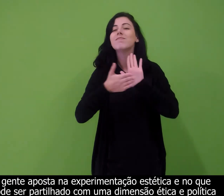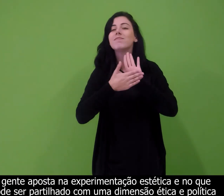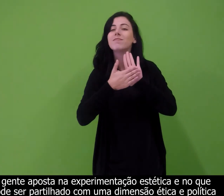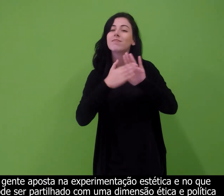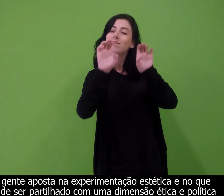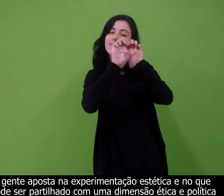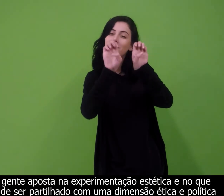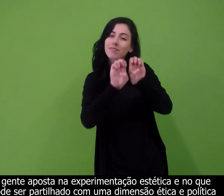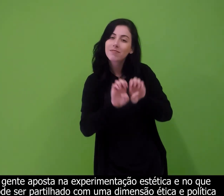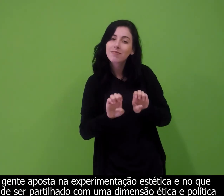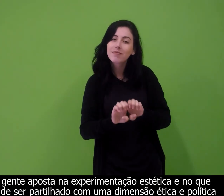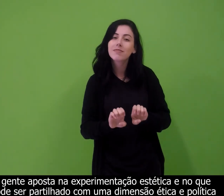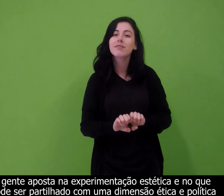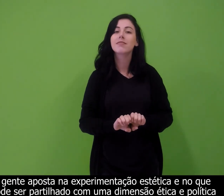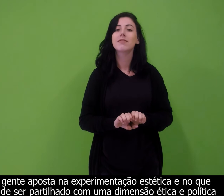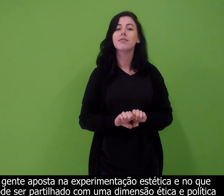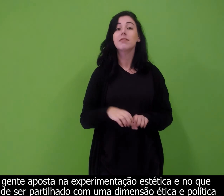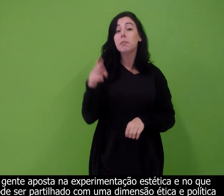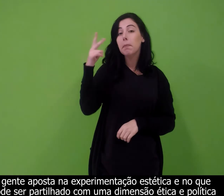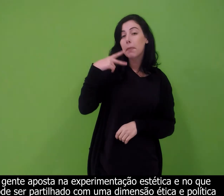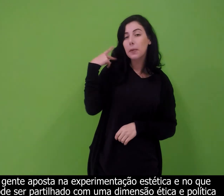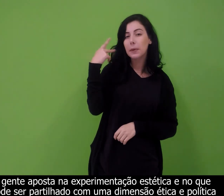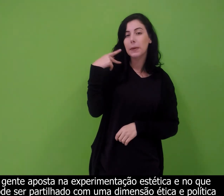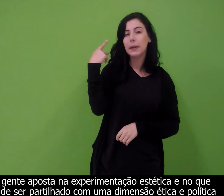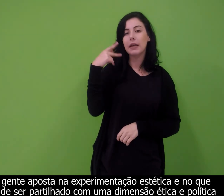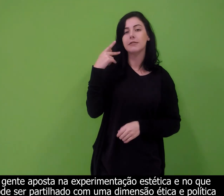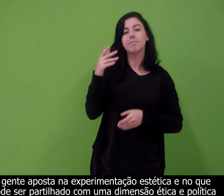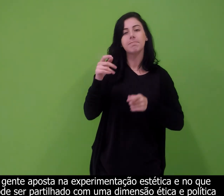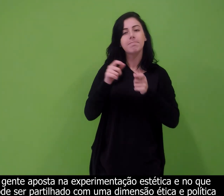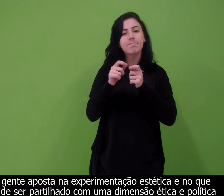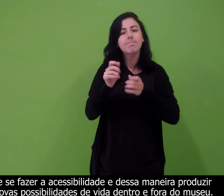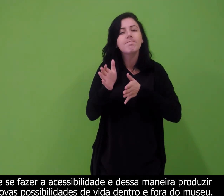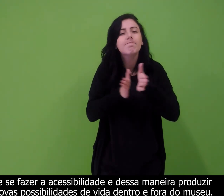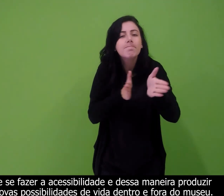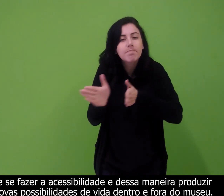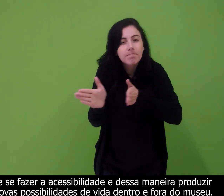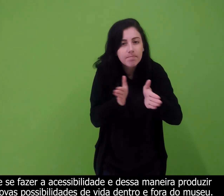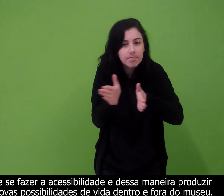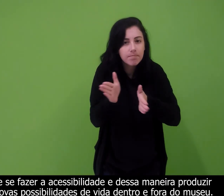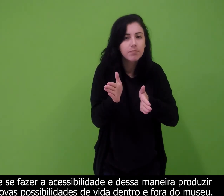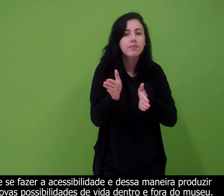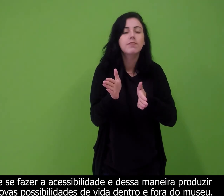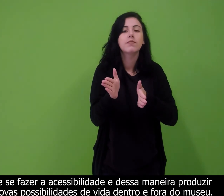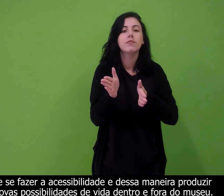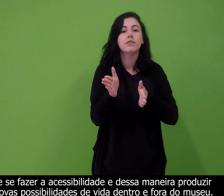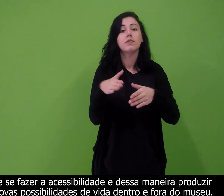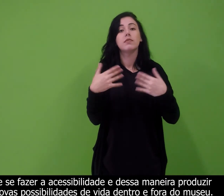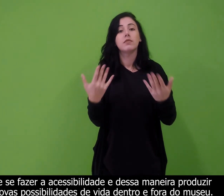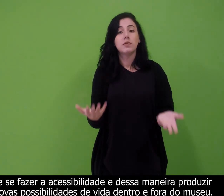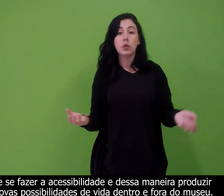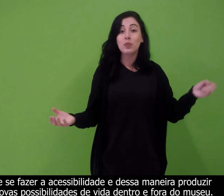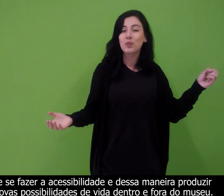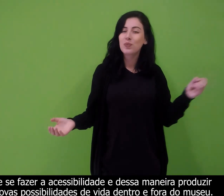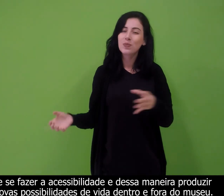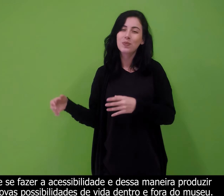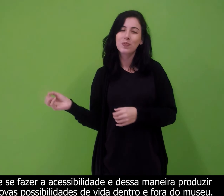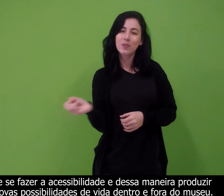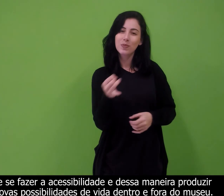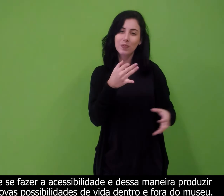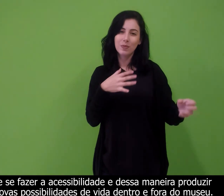ser partilhado como uma dimensão ética e política de se fazer acessibilidade e, dessa maneira, produzir novas